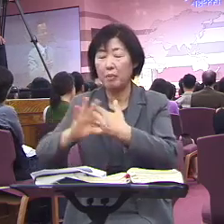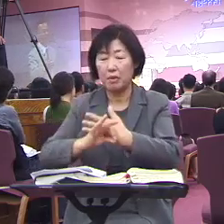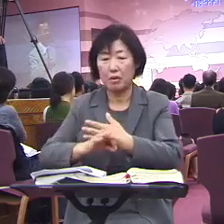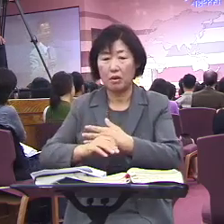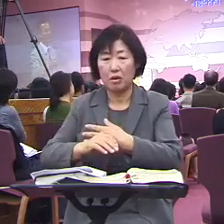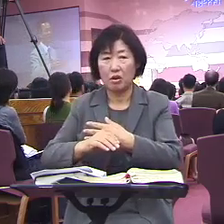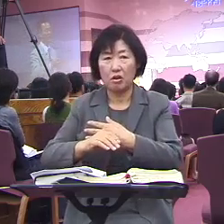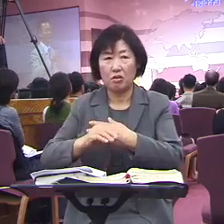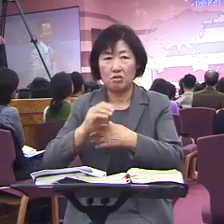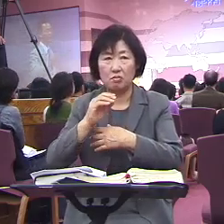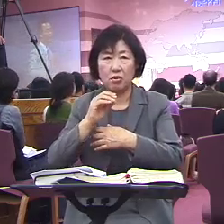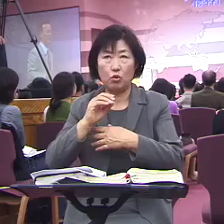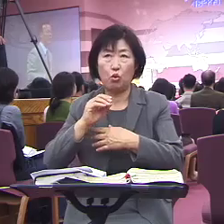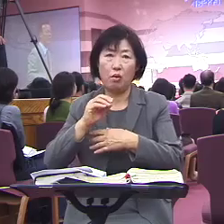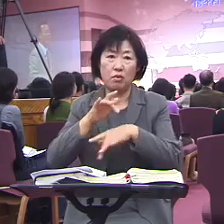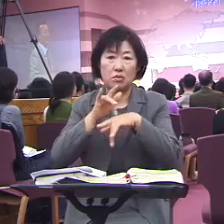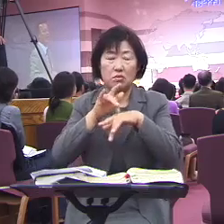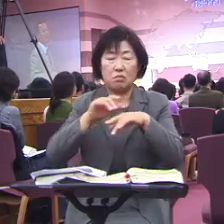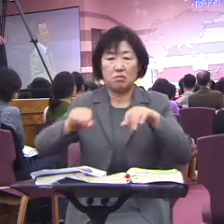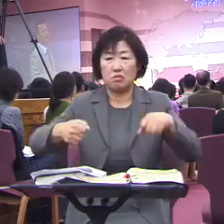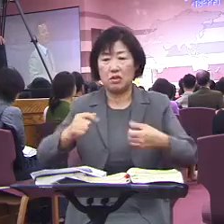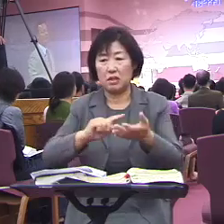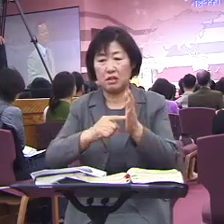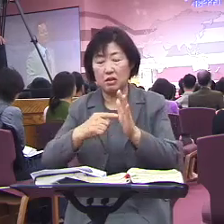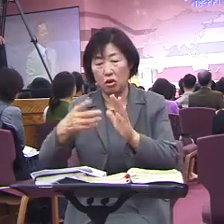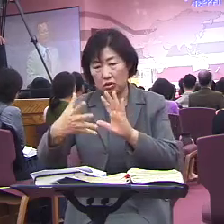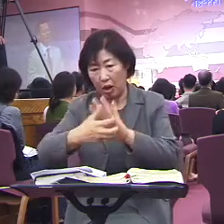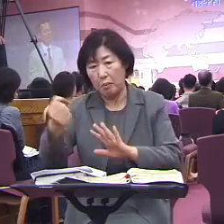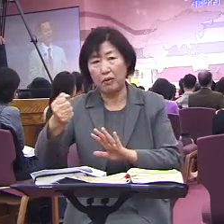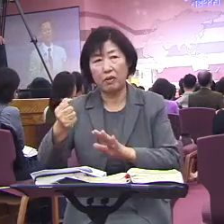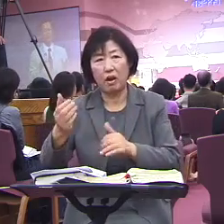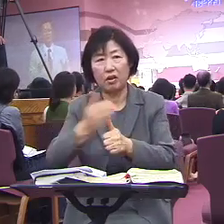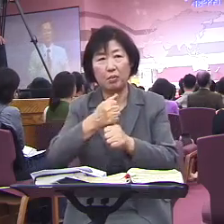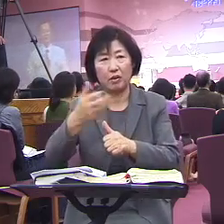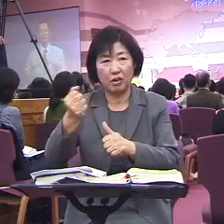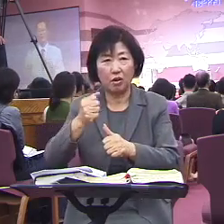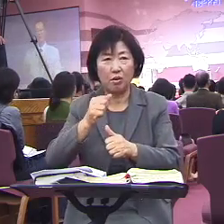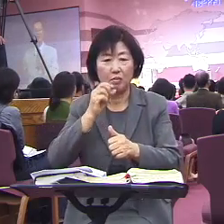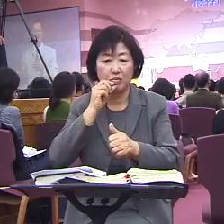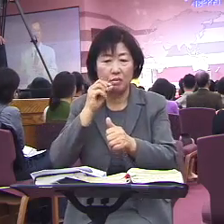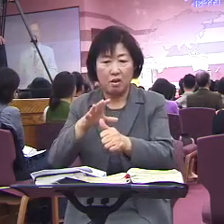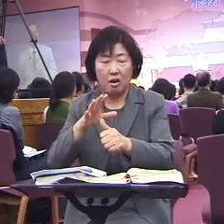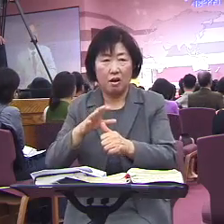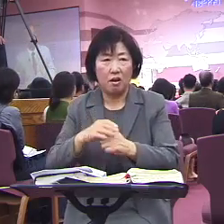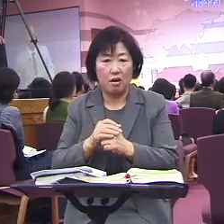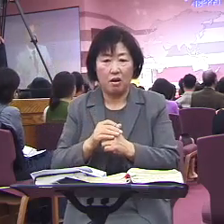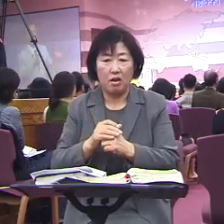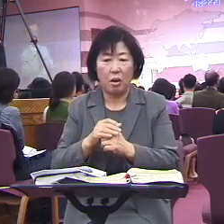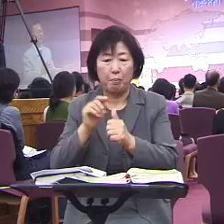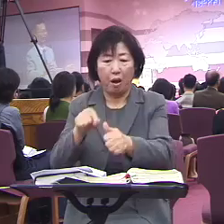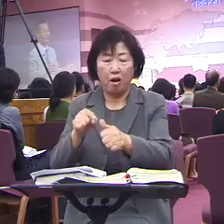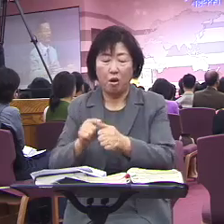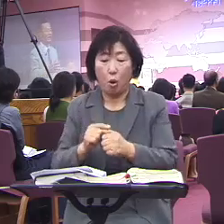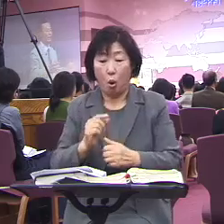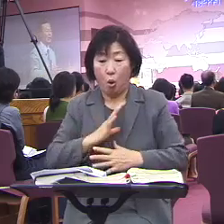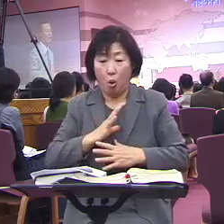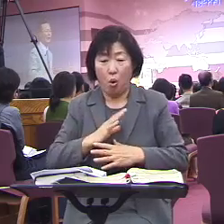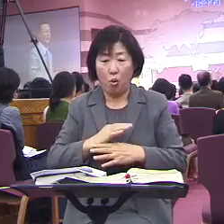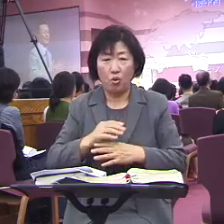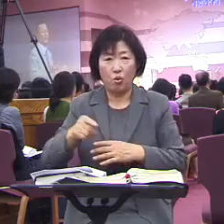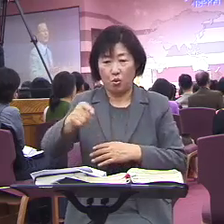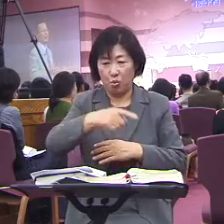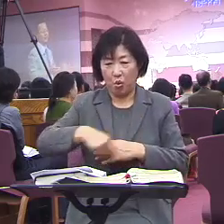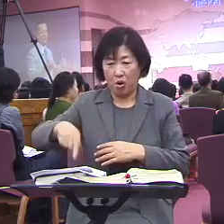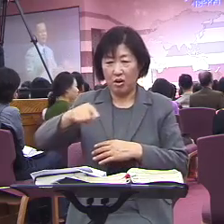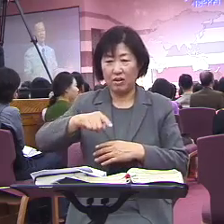거예요. 그리고 이제 인도의 전설 하나를 들려주면서 그 전설의 내용이 이제 어느 아이가 이제 원 밖으로 갔더니 괴물이